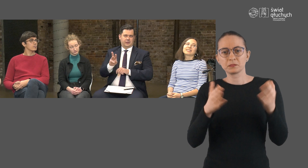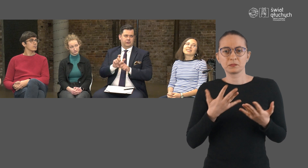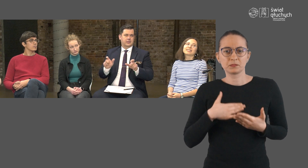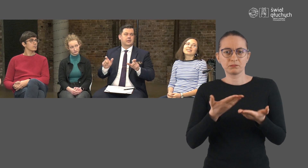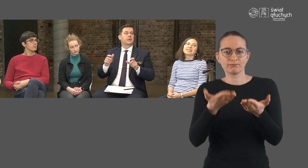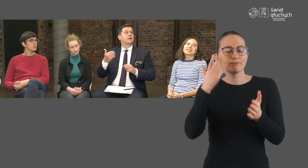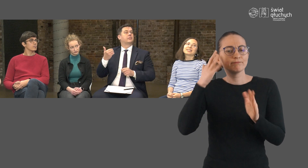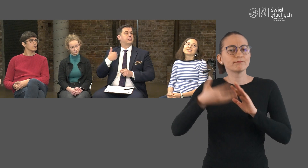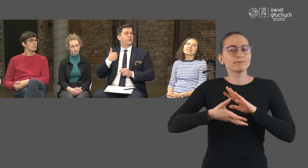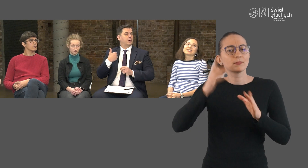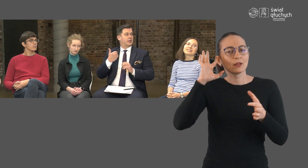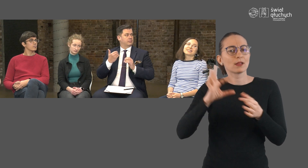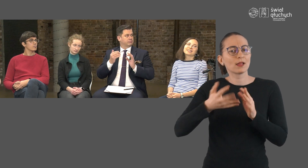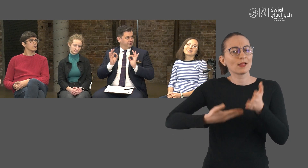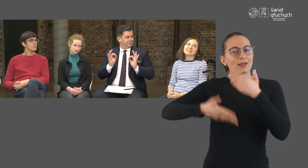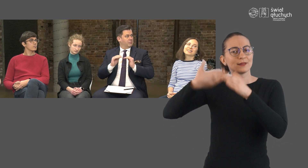czy edukacja wasza